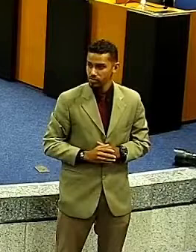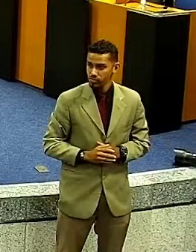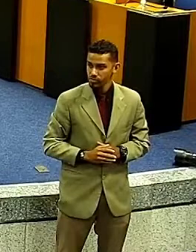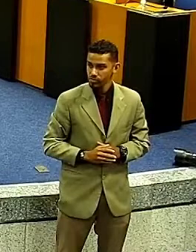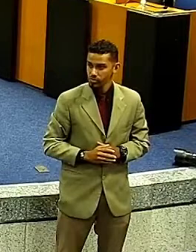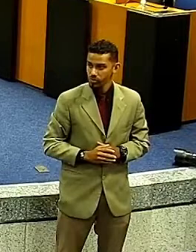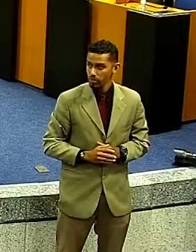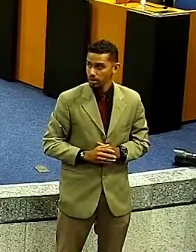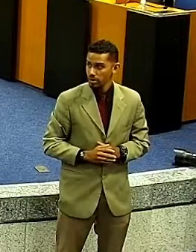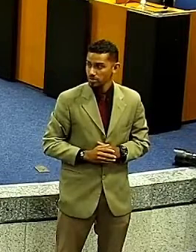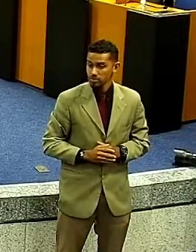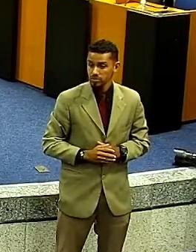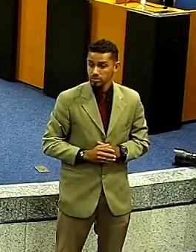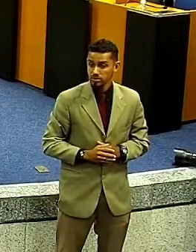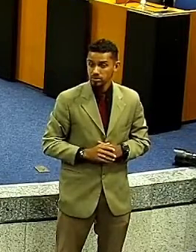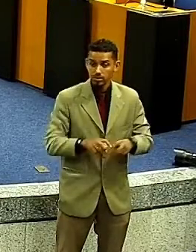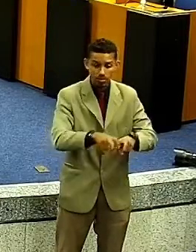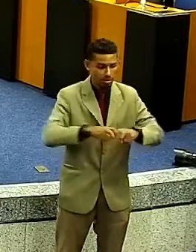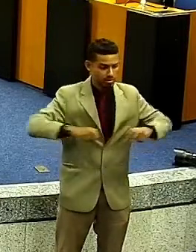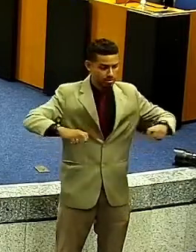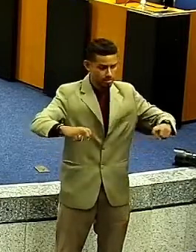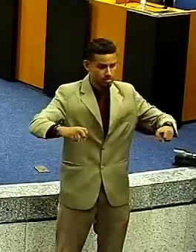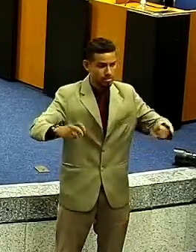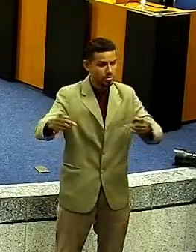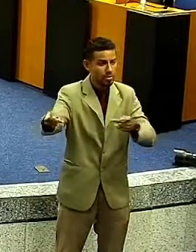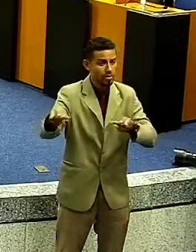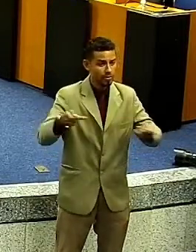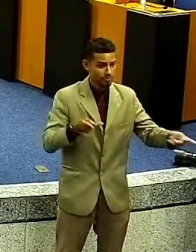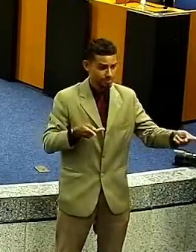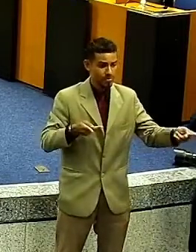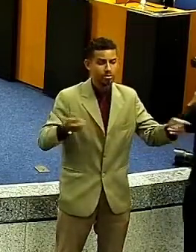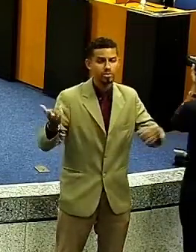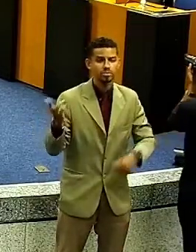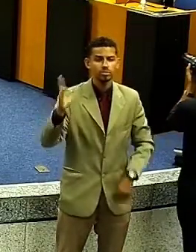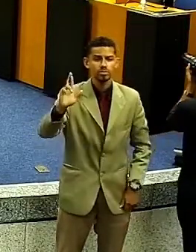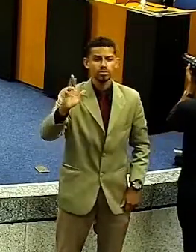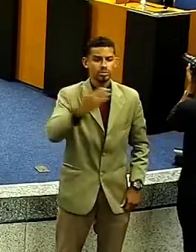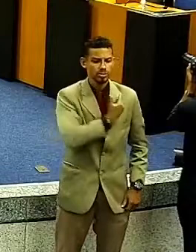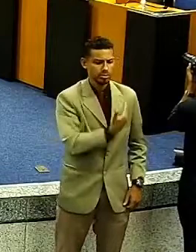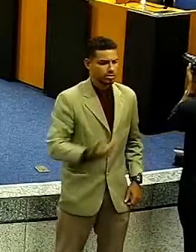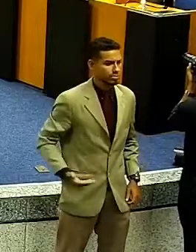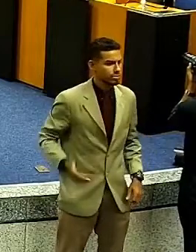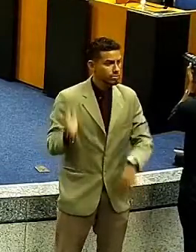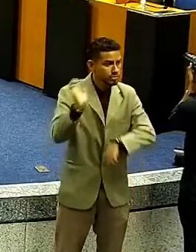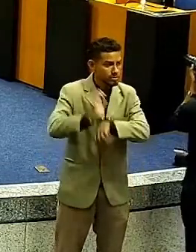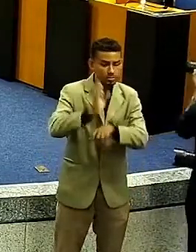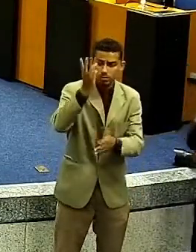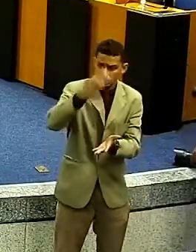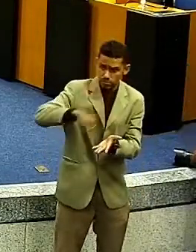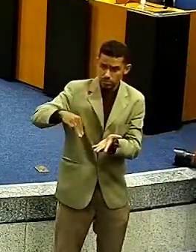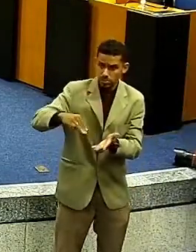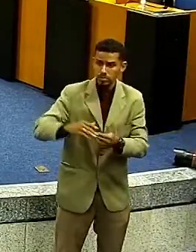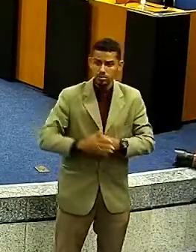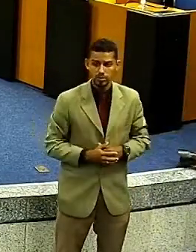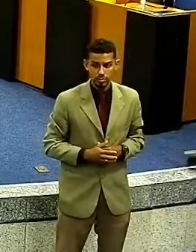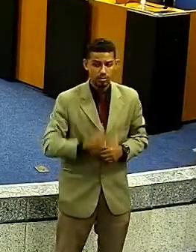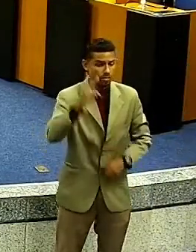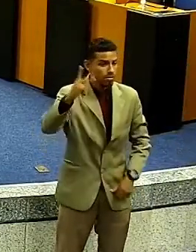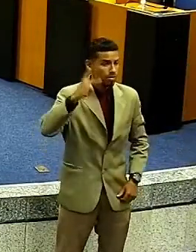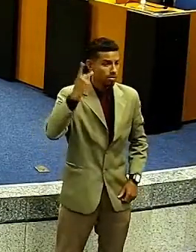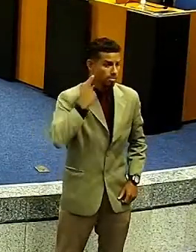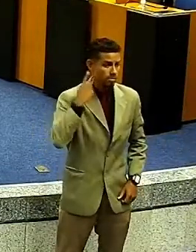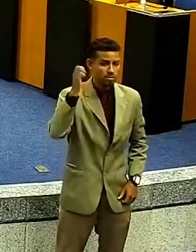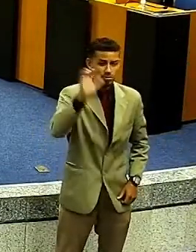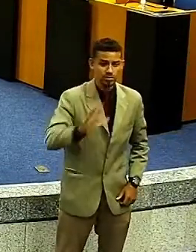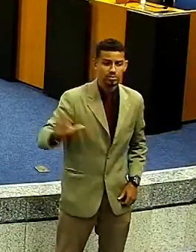Lobão para a mesa de honra convidamos representando o governo do estado do Maranhão O Procurador